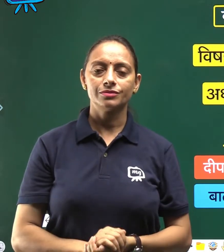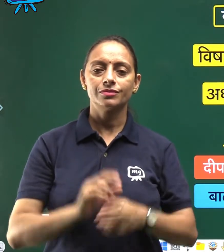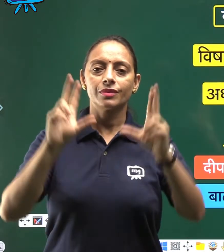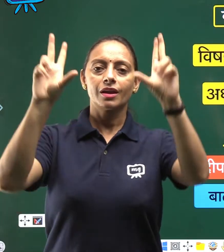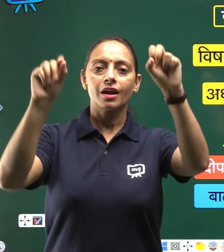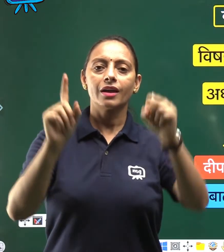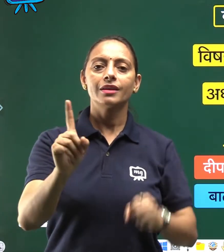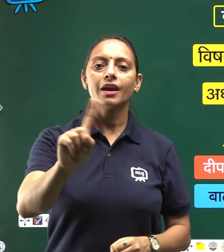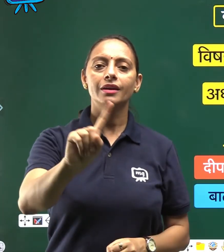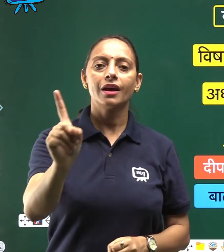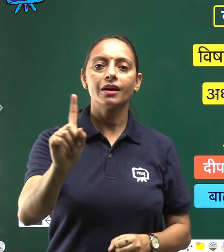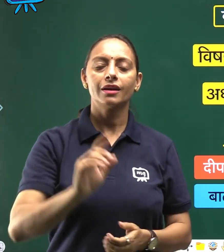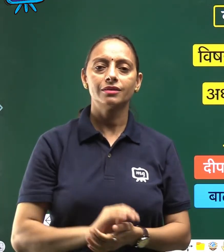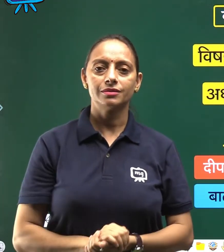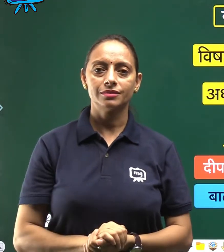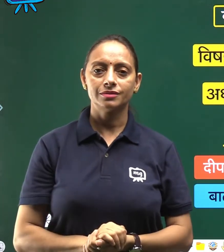अध्याय 11